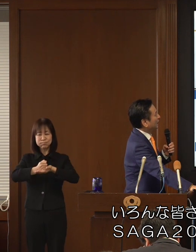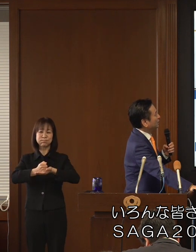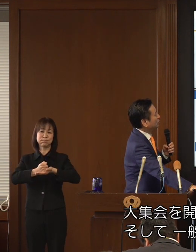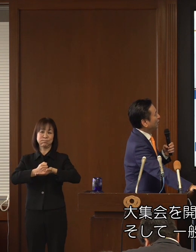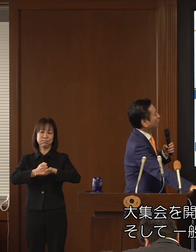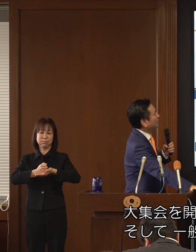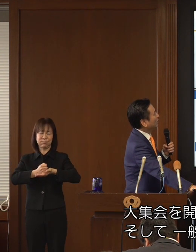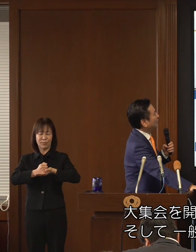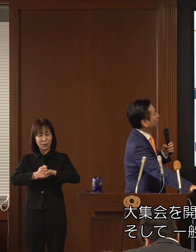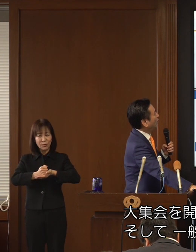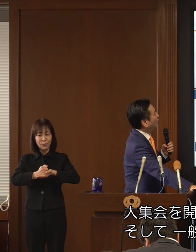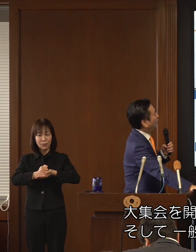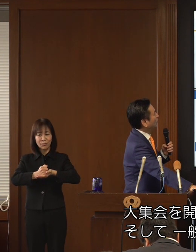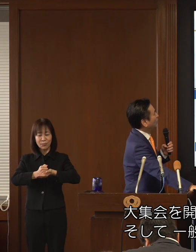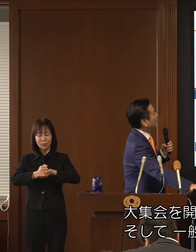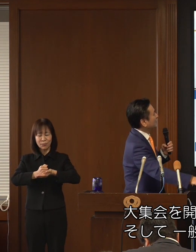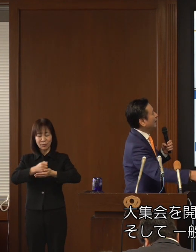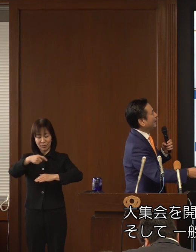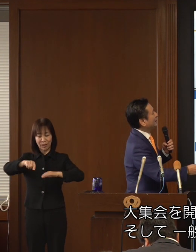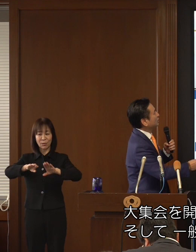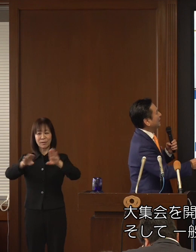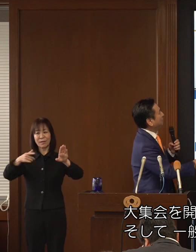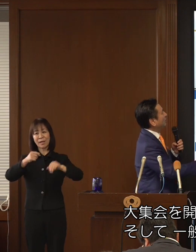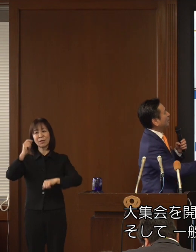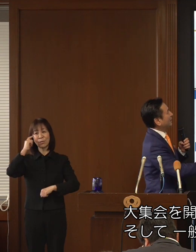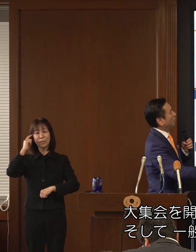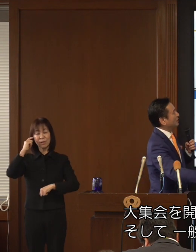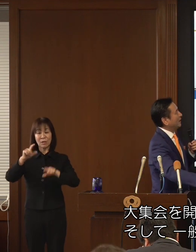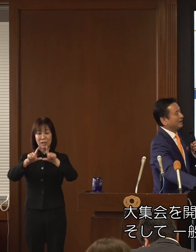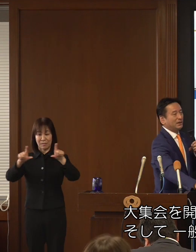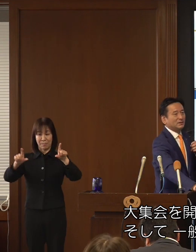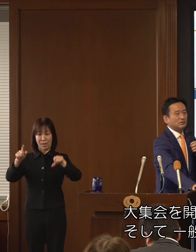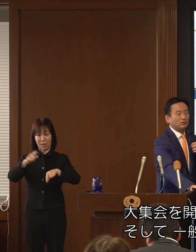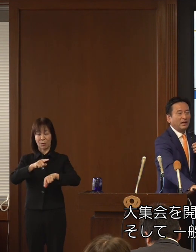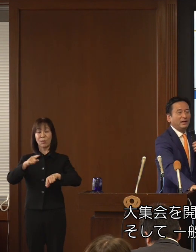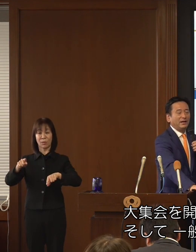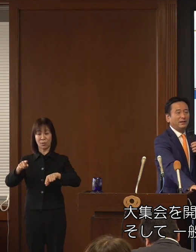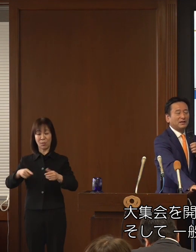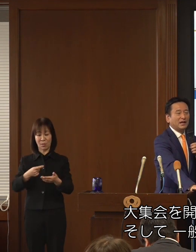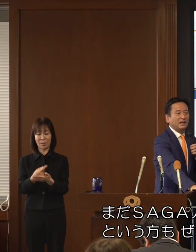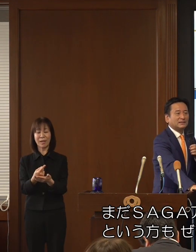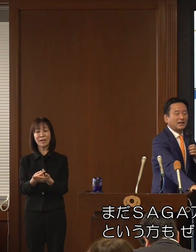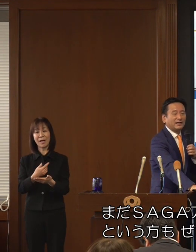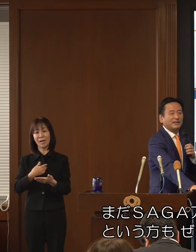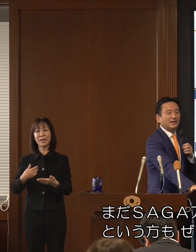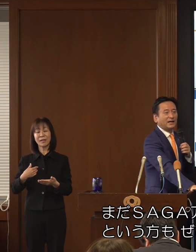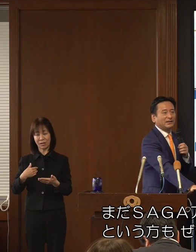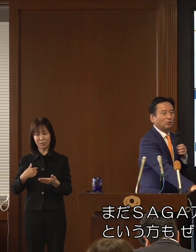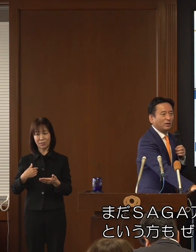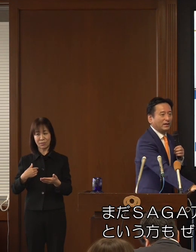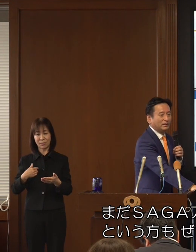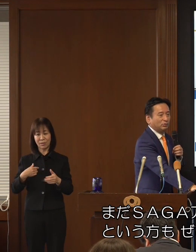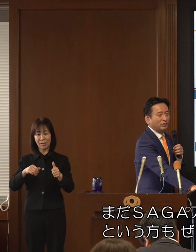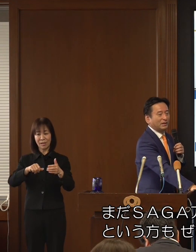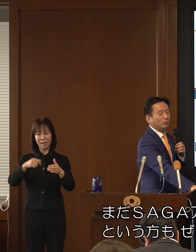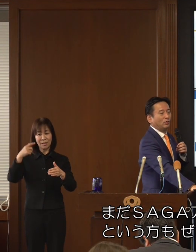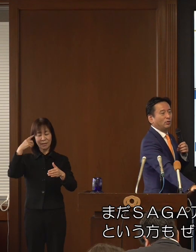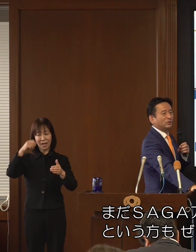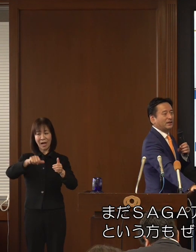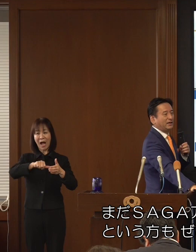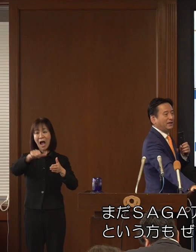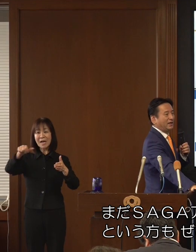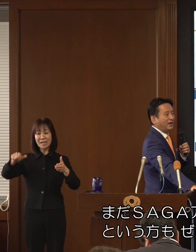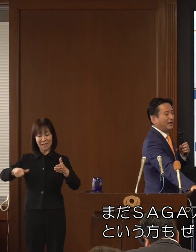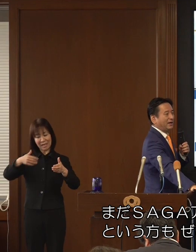という大集会を開きたいと思っております。そして一般の方も参加できますので、まだ佐賀アリーナに入ったことがないという方